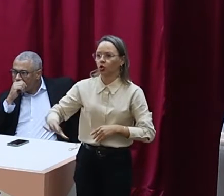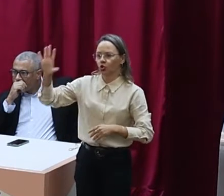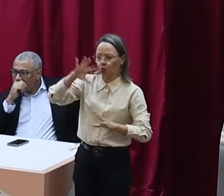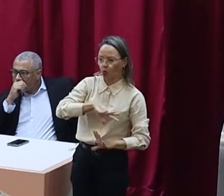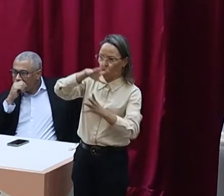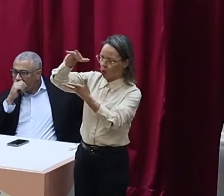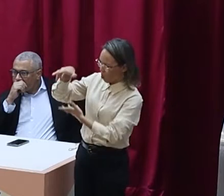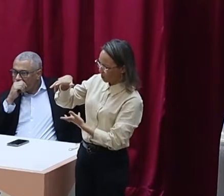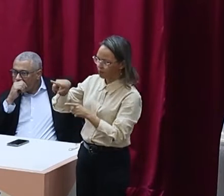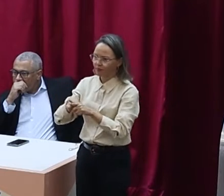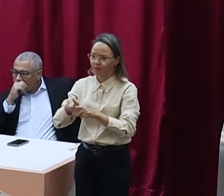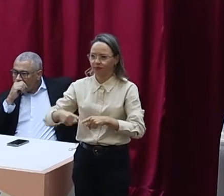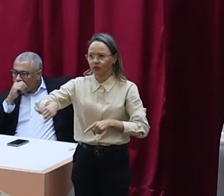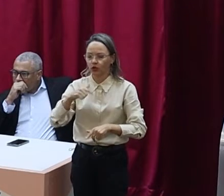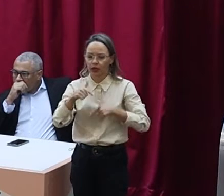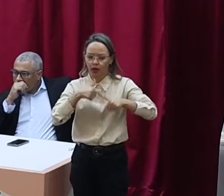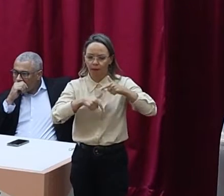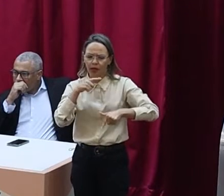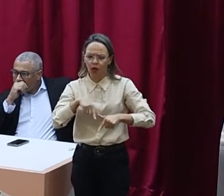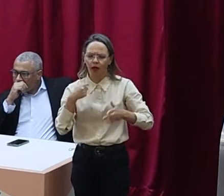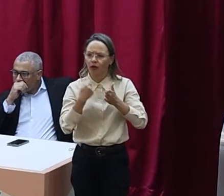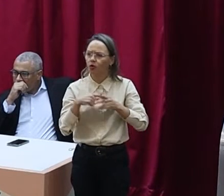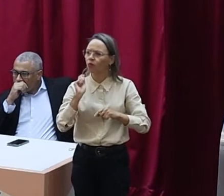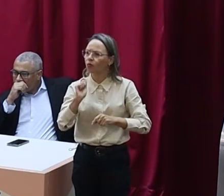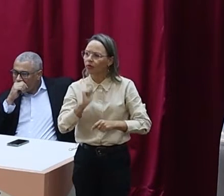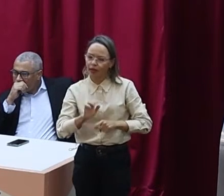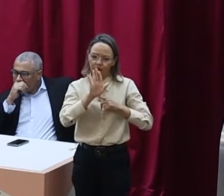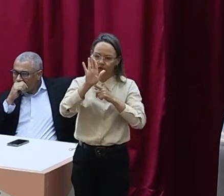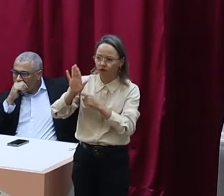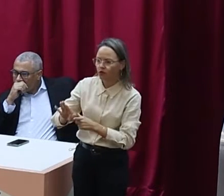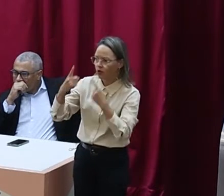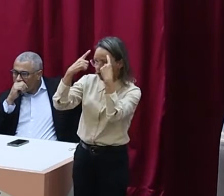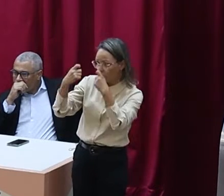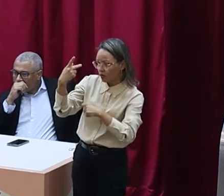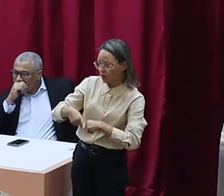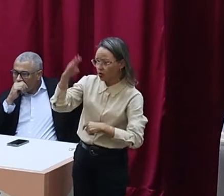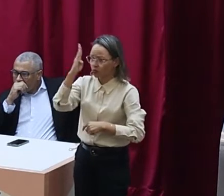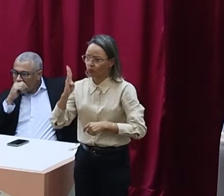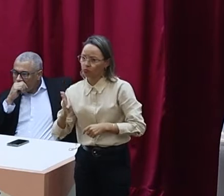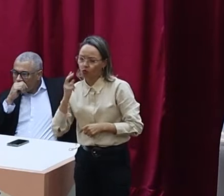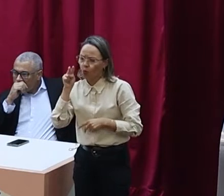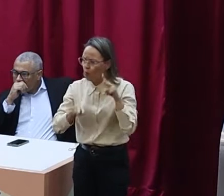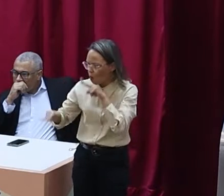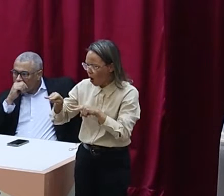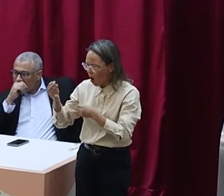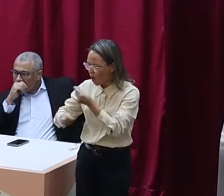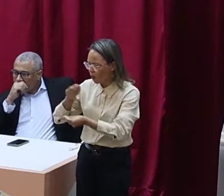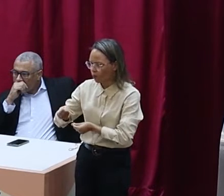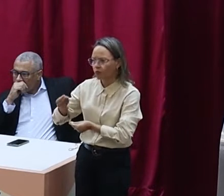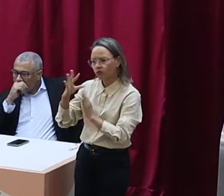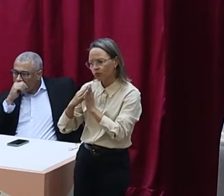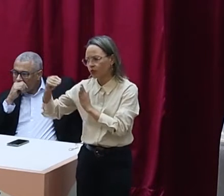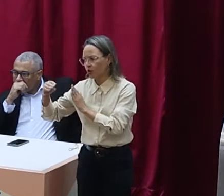mundo. Além disso, seu trabalho problematiza a mediatização da violência no Brasil, ao olhar para modelos